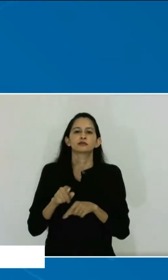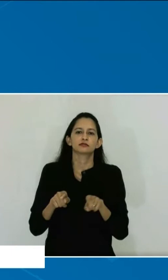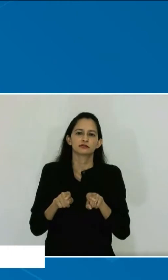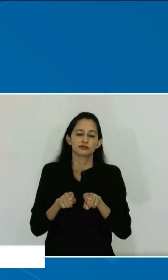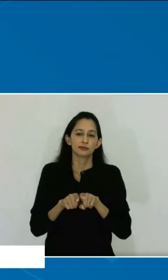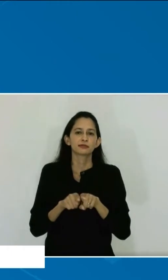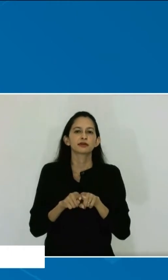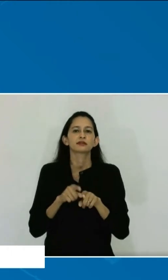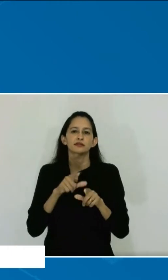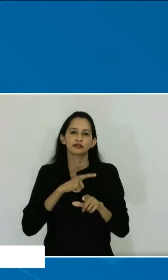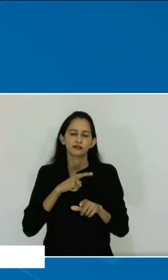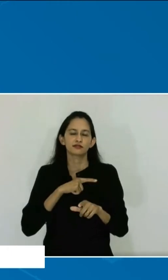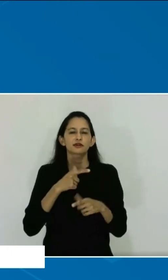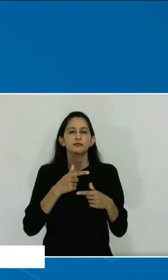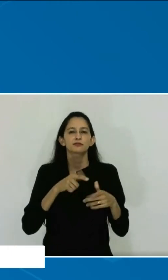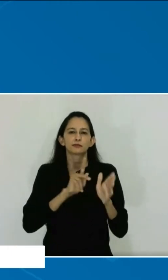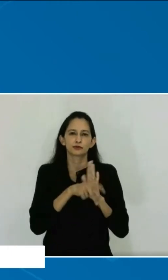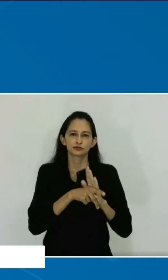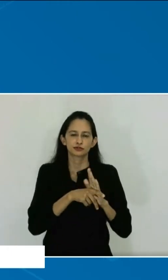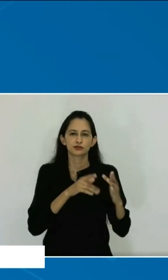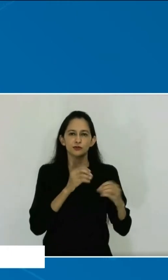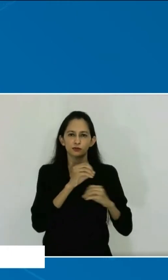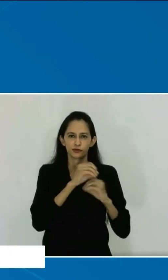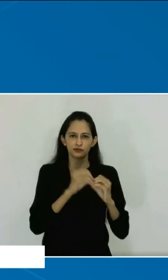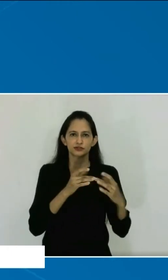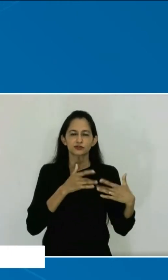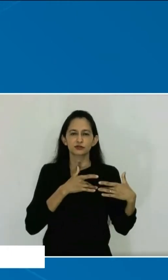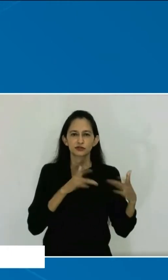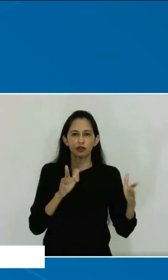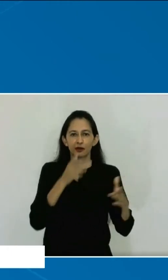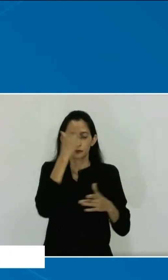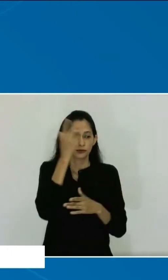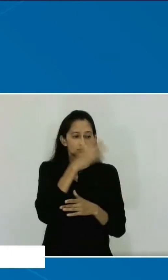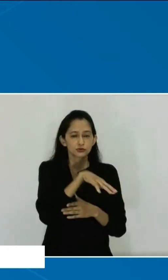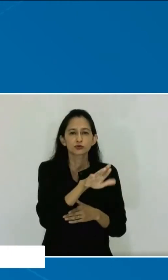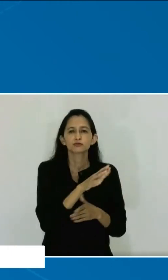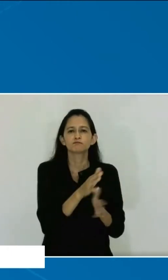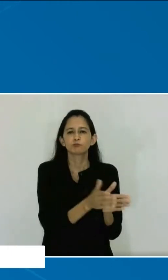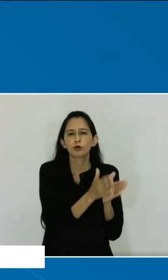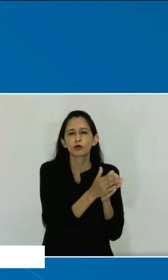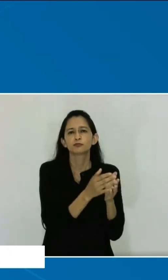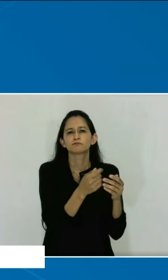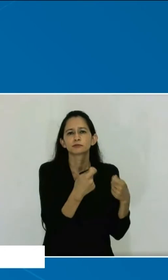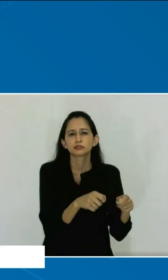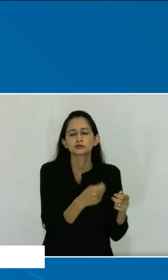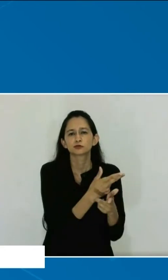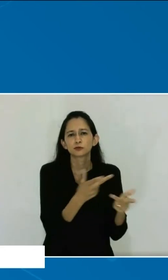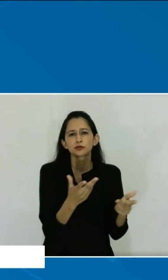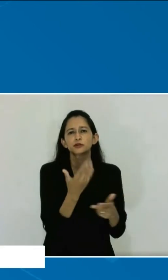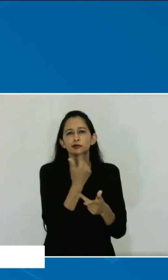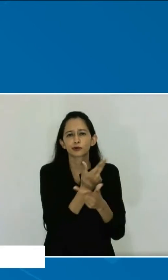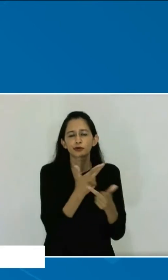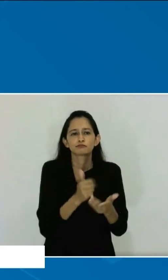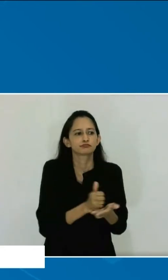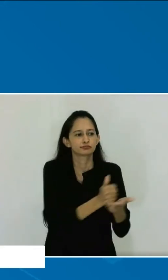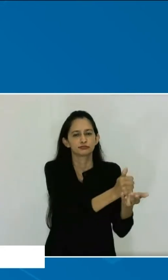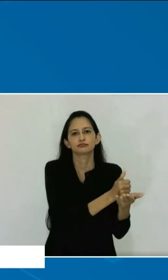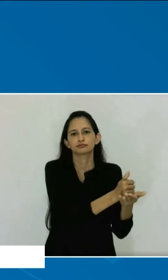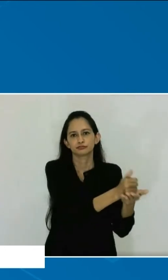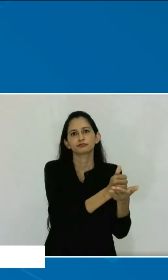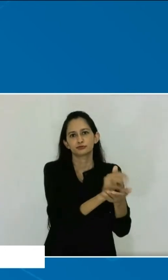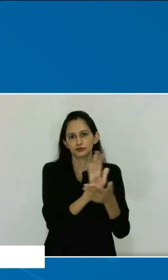aqui o FG Solidária, que atendeu famílias de rua, em condição de rua e outros. Ela